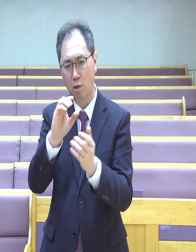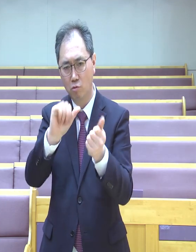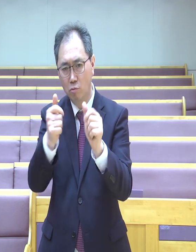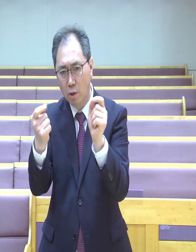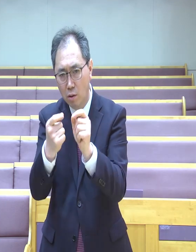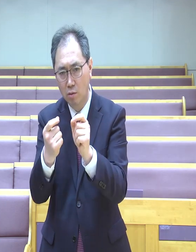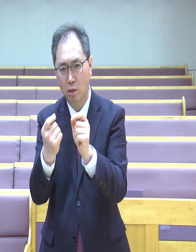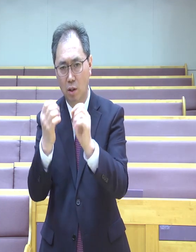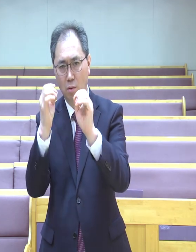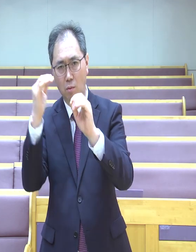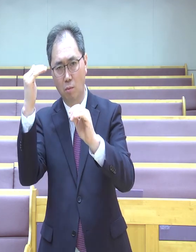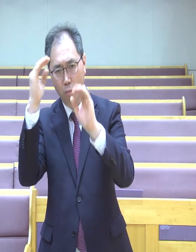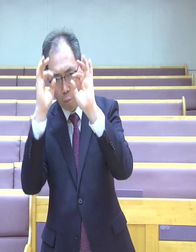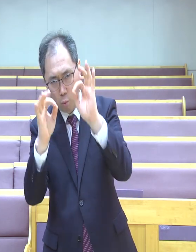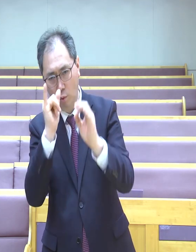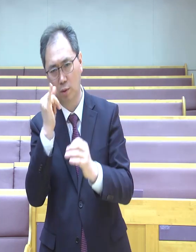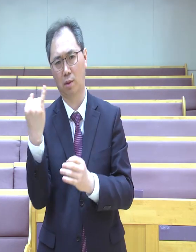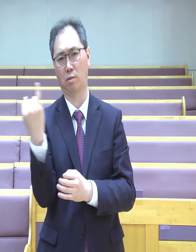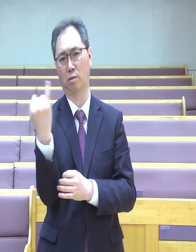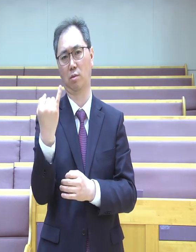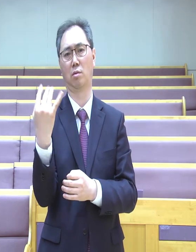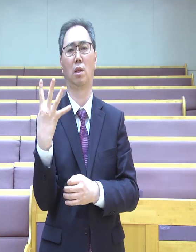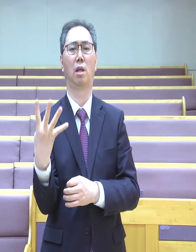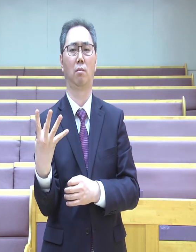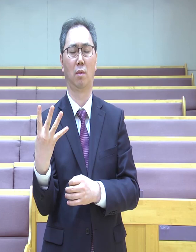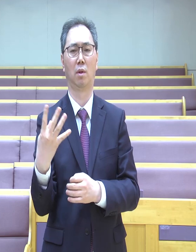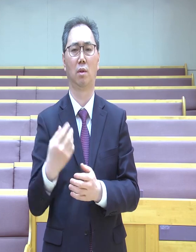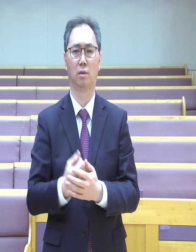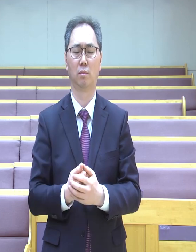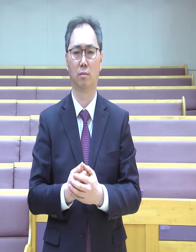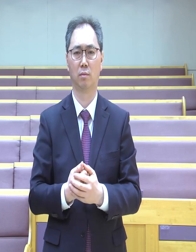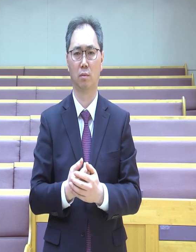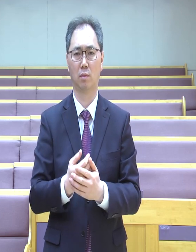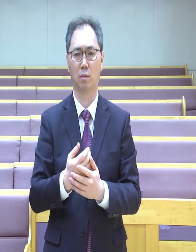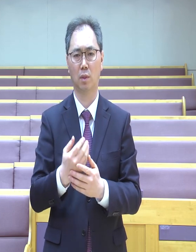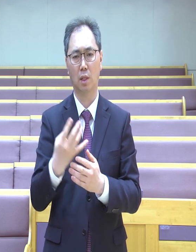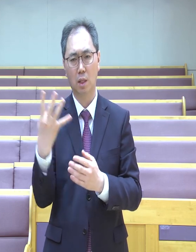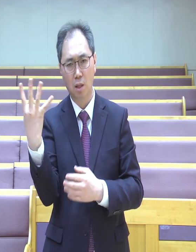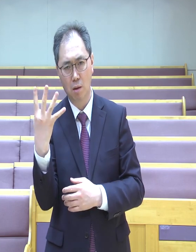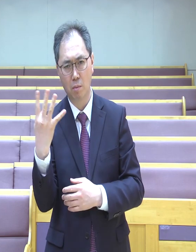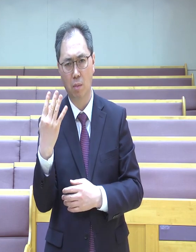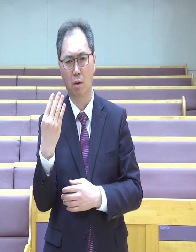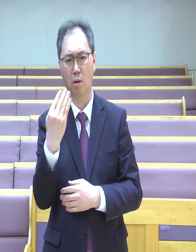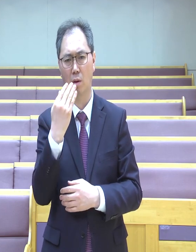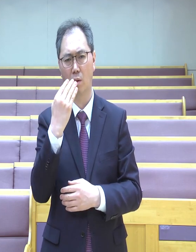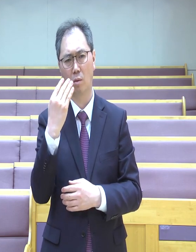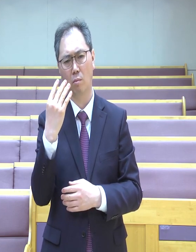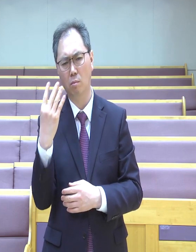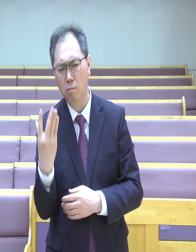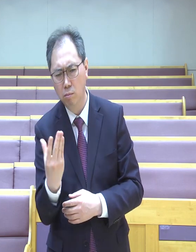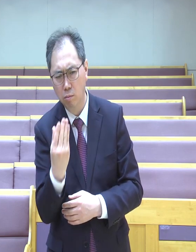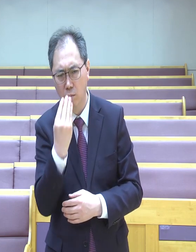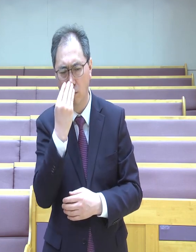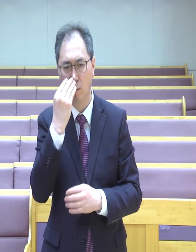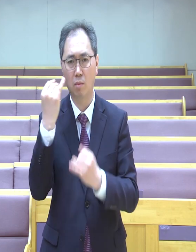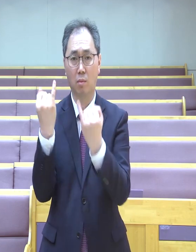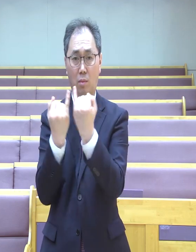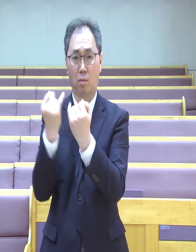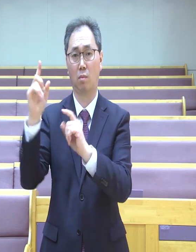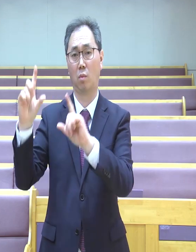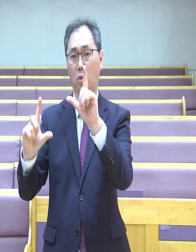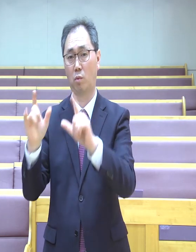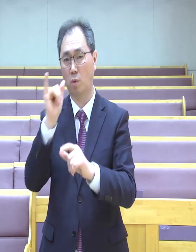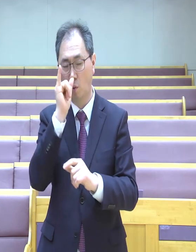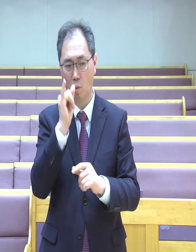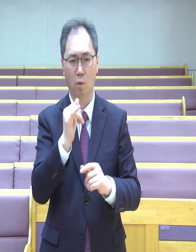예수님의 죽음에 아파하며 비탄에 젖어 있는 4명의 경건한 여인과 예수님의 그